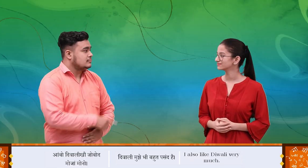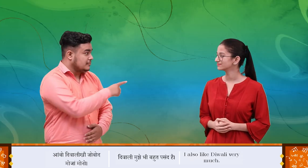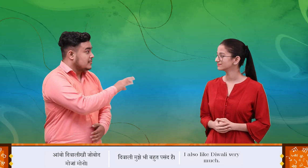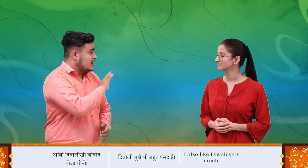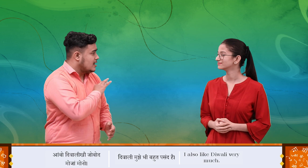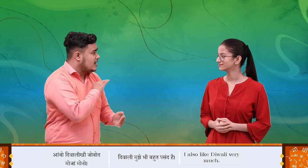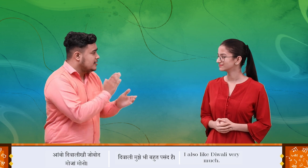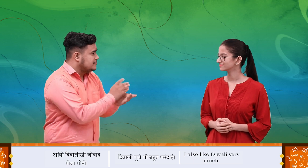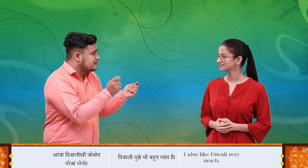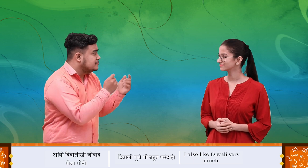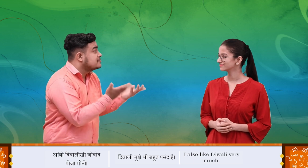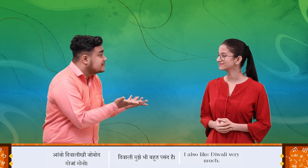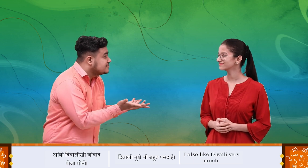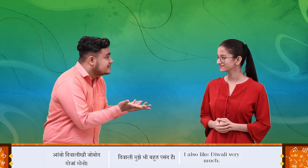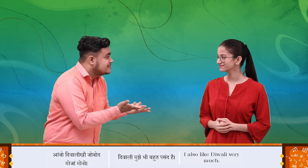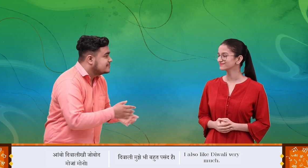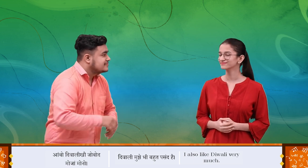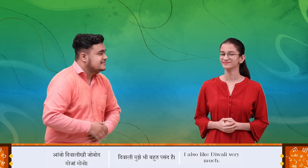आंबो दिवालीखौ जोबोद मोजां मोनो।